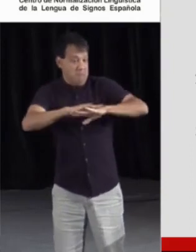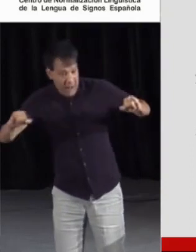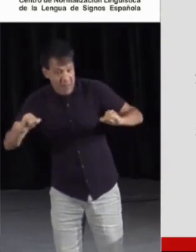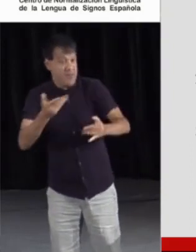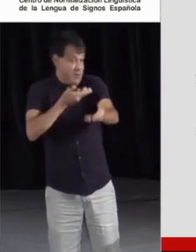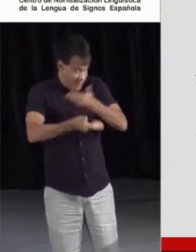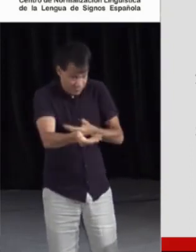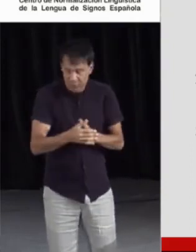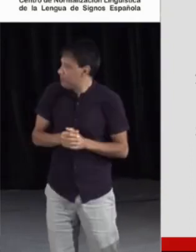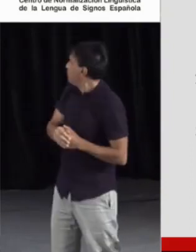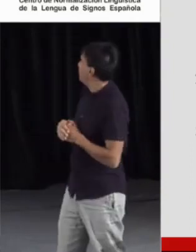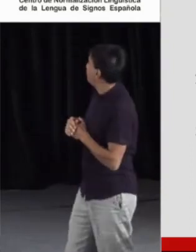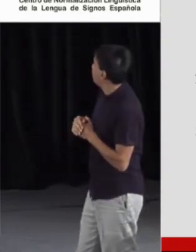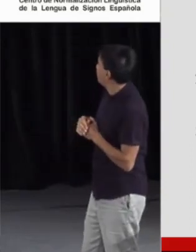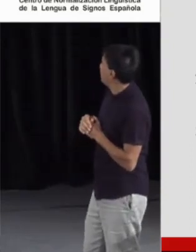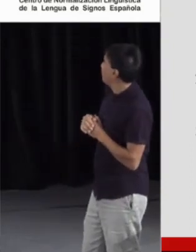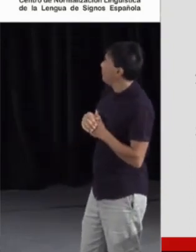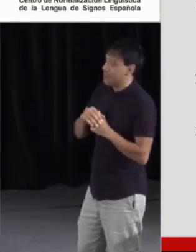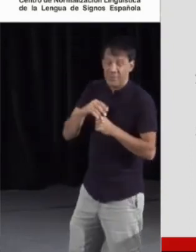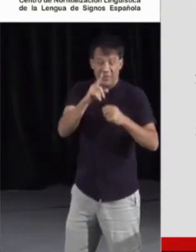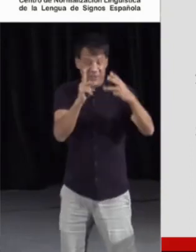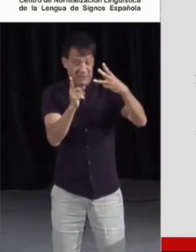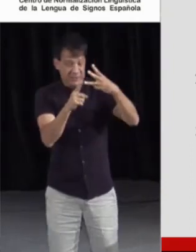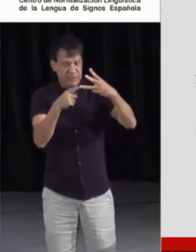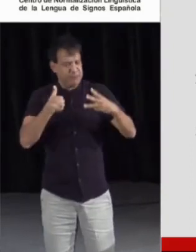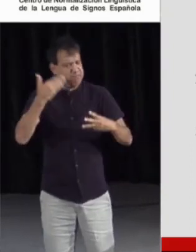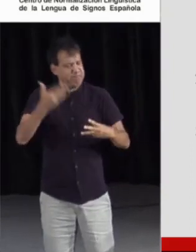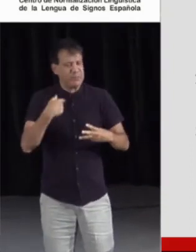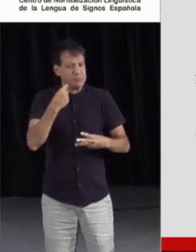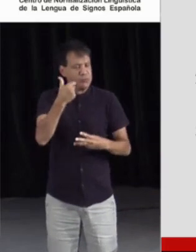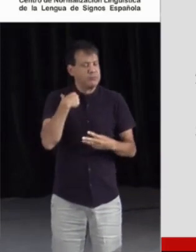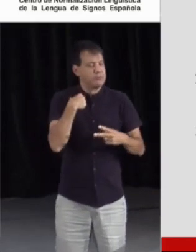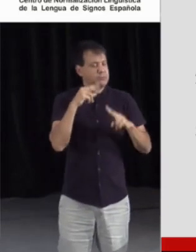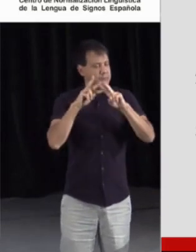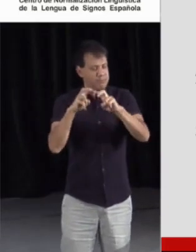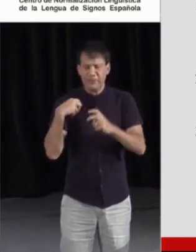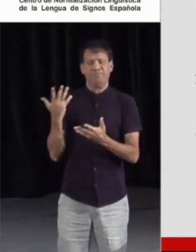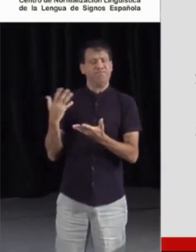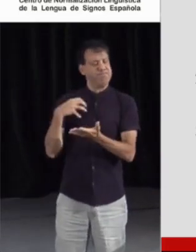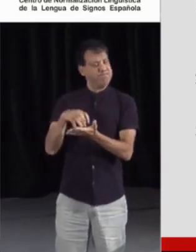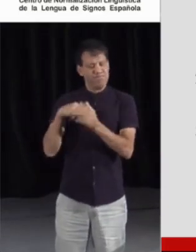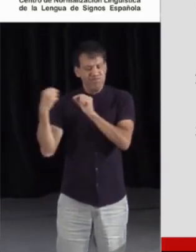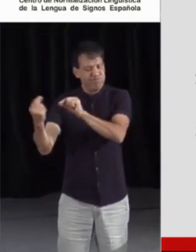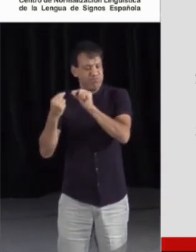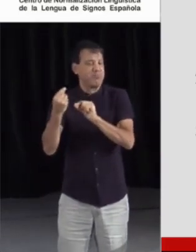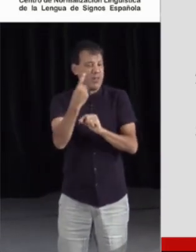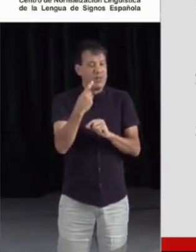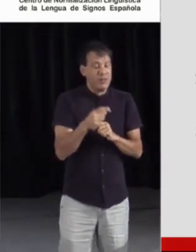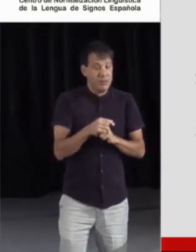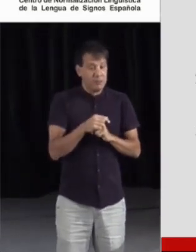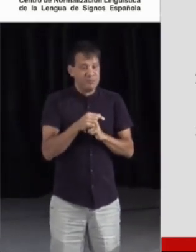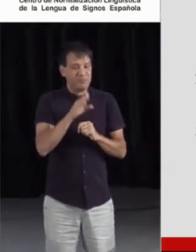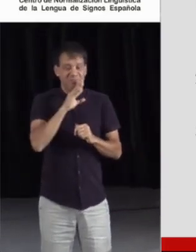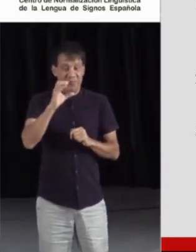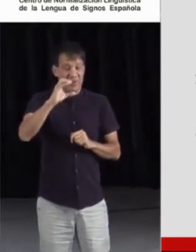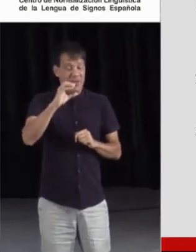en condición, en caso de, a cambio de, condición, todos esos que os hemos mostrado. Y además vemos, en nuestra investigación nos hemos dado